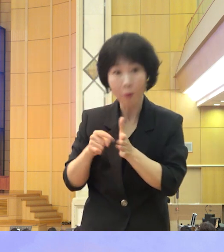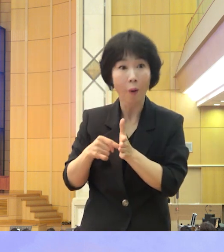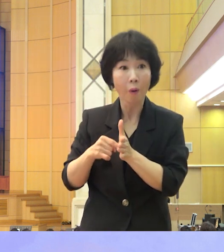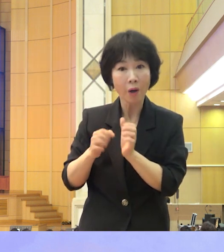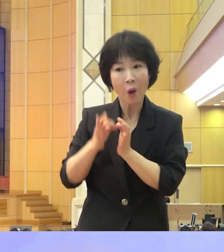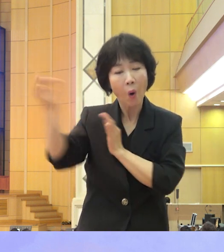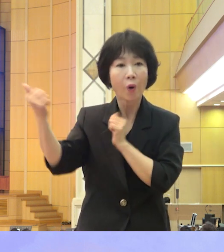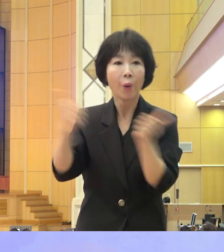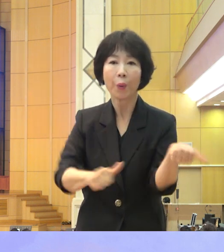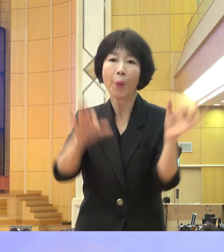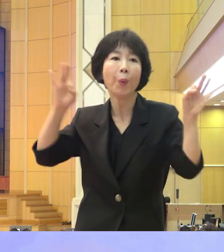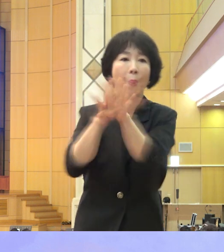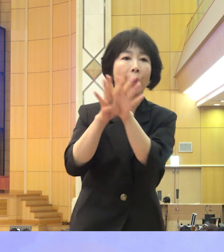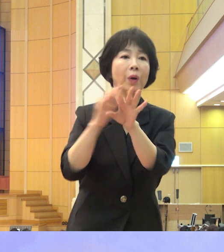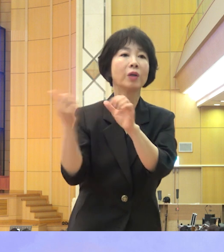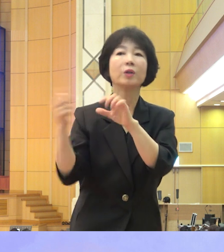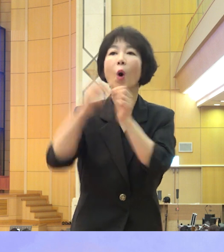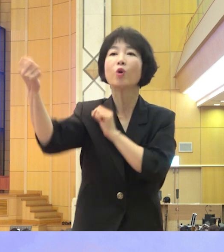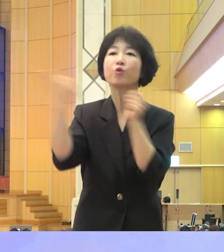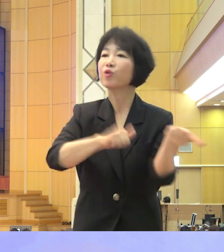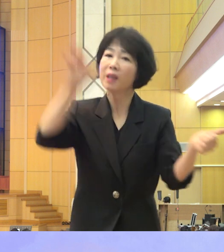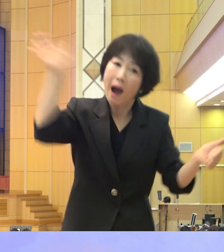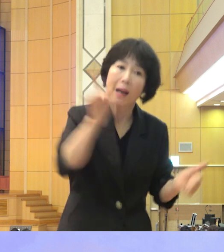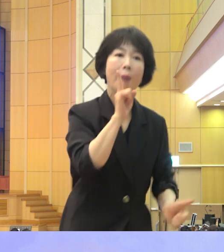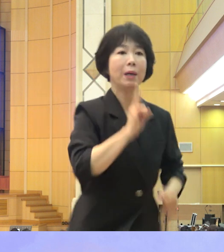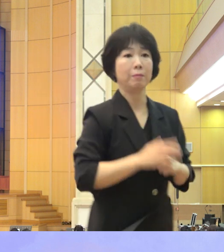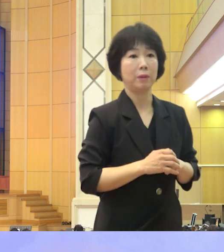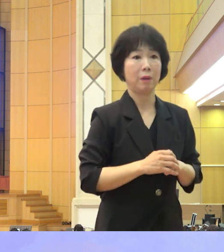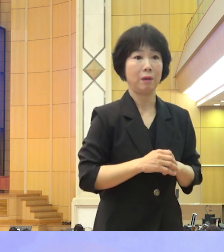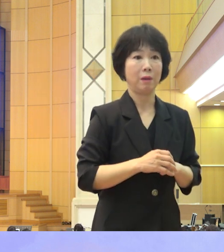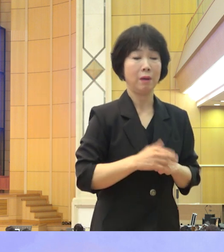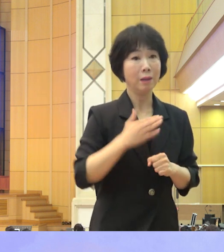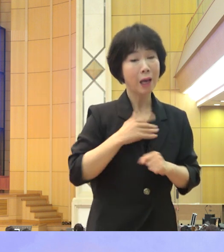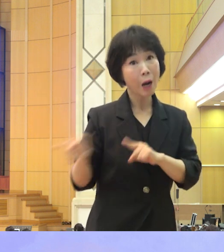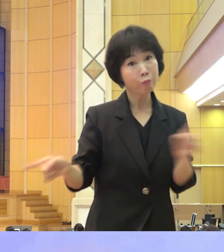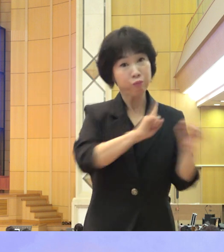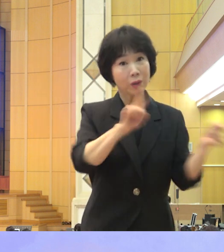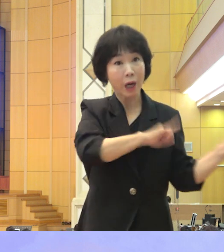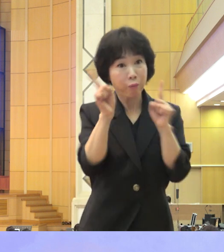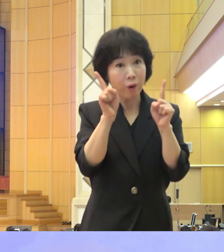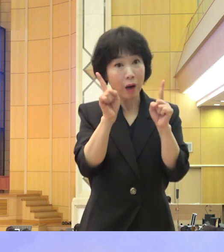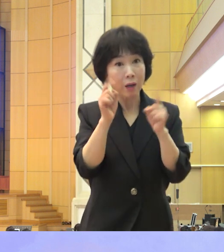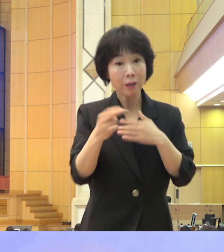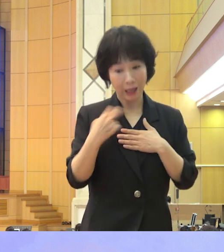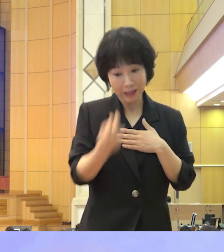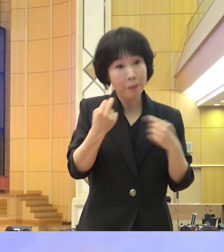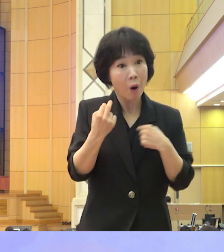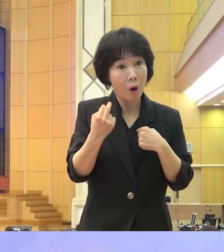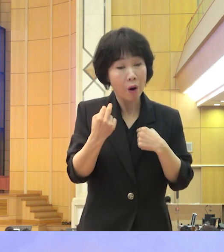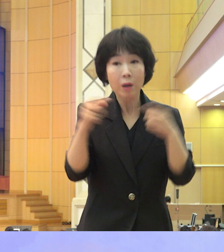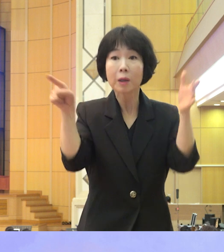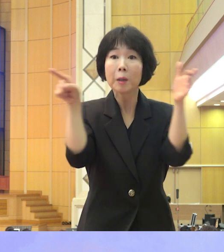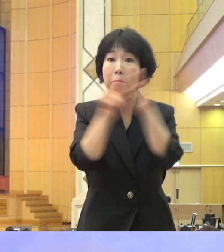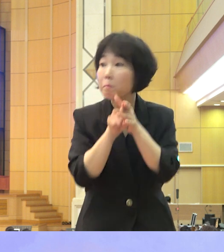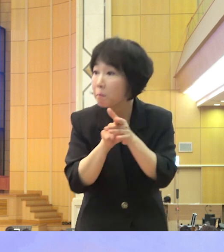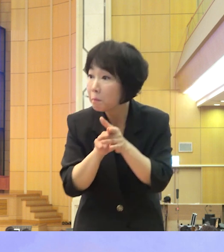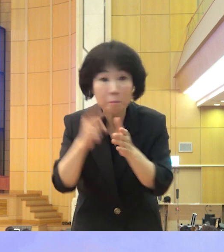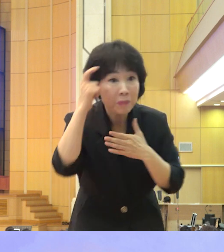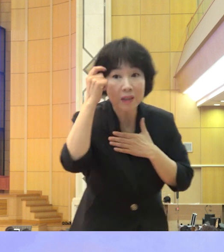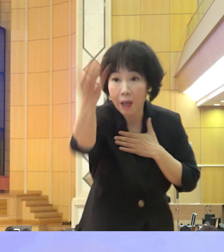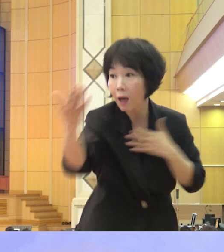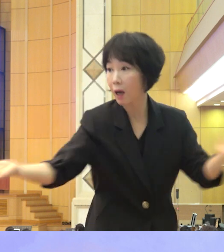죽지 아니하리니 이것을 내가 믿느냐? 이것을 내가 믿냐? 이것이